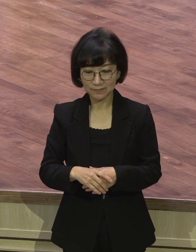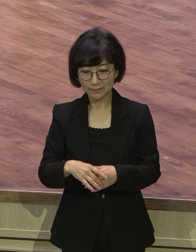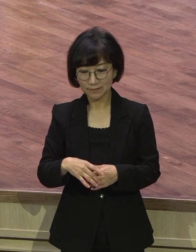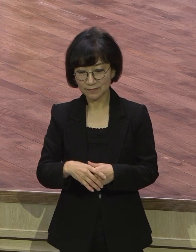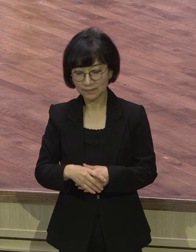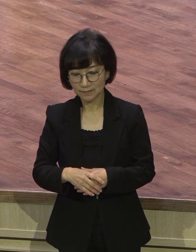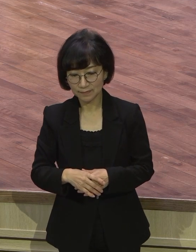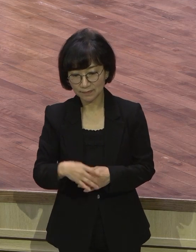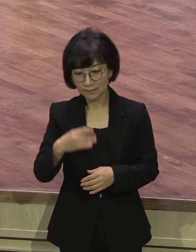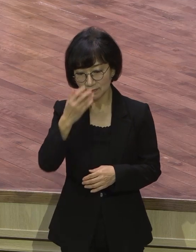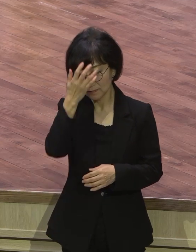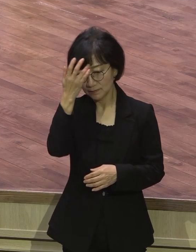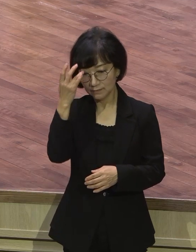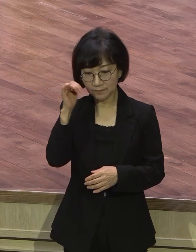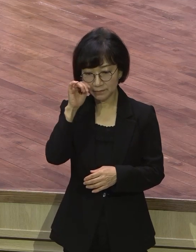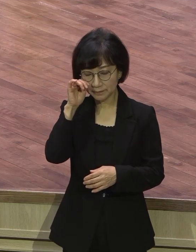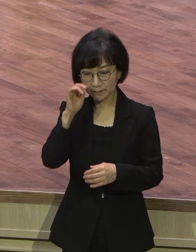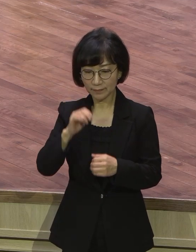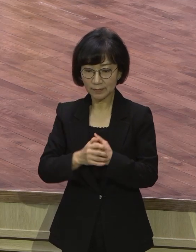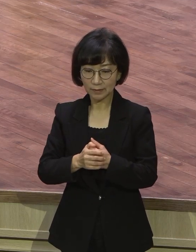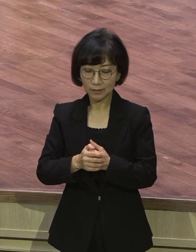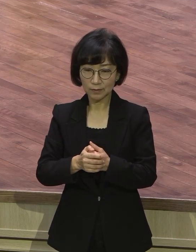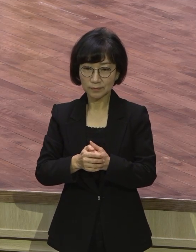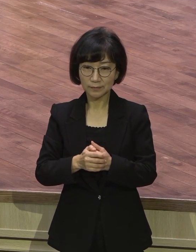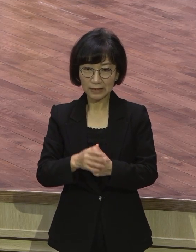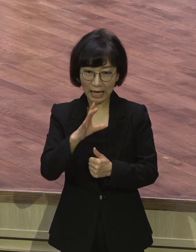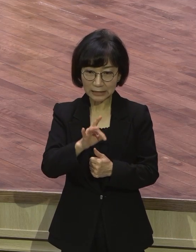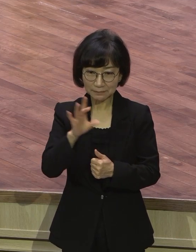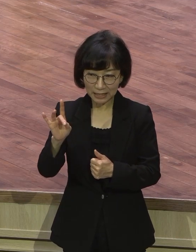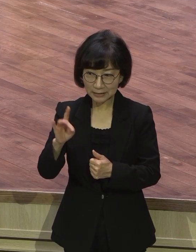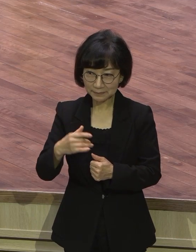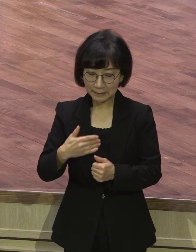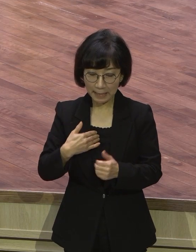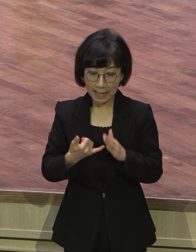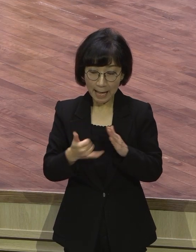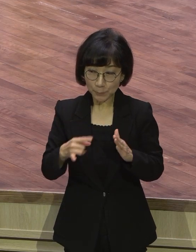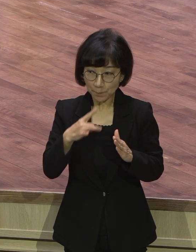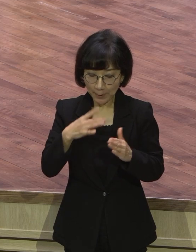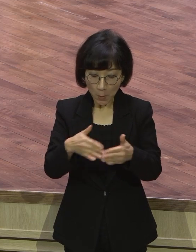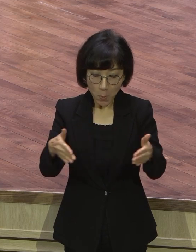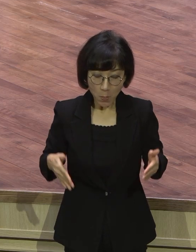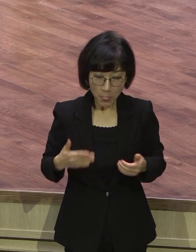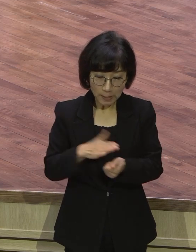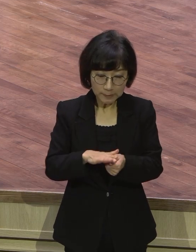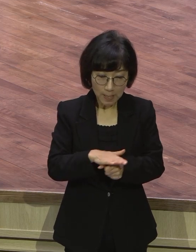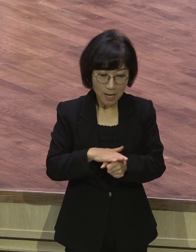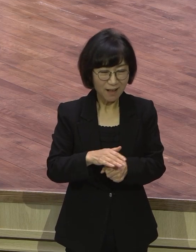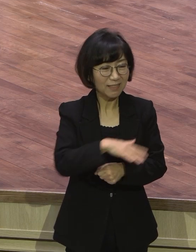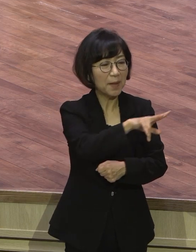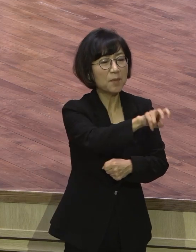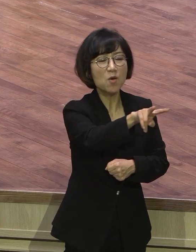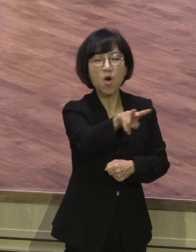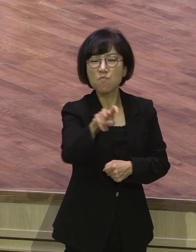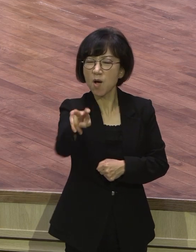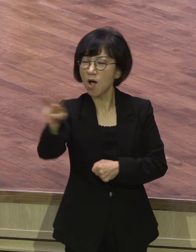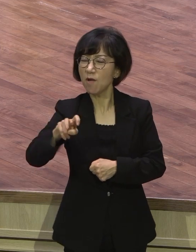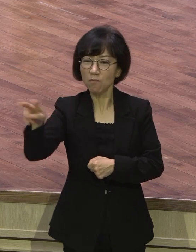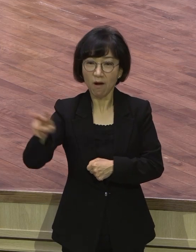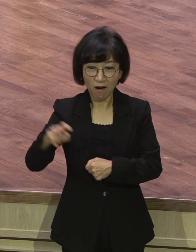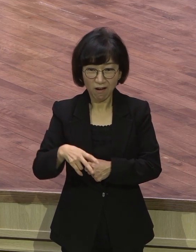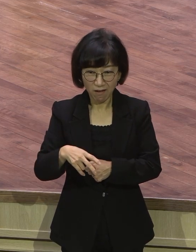외에 내 가족 외에는 다 미워하는 사람들이 많아요. 미움의 대상 내 가족만